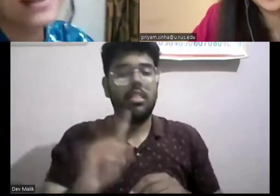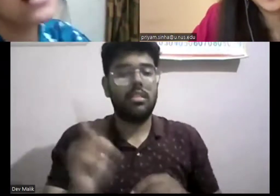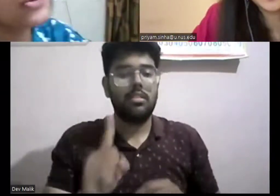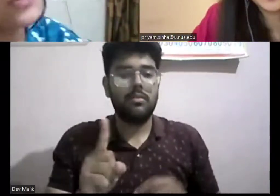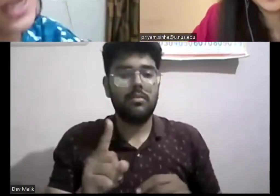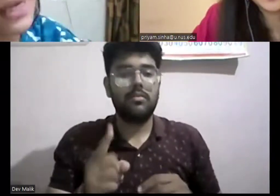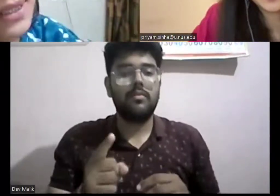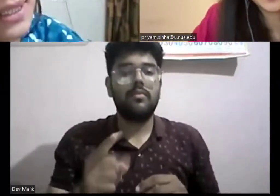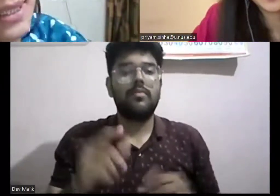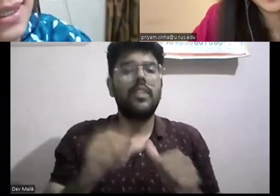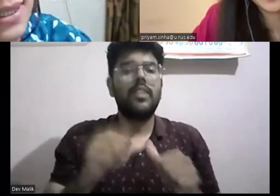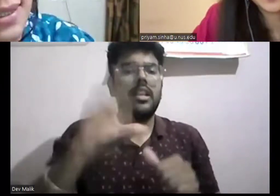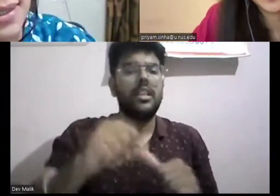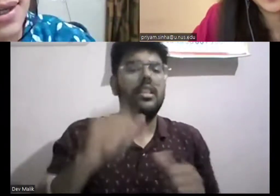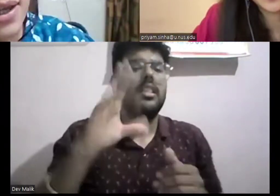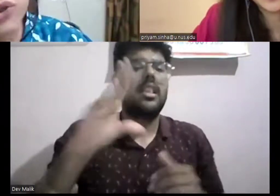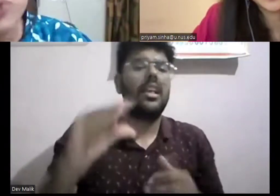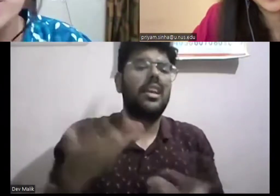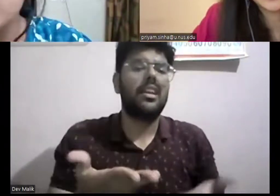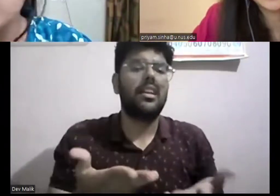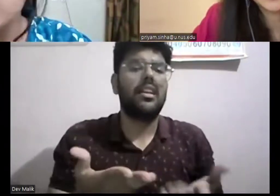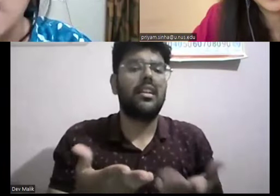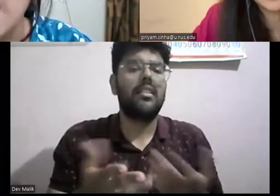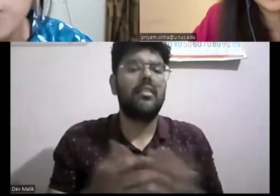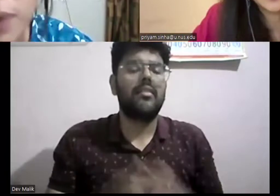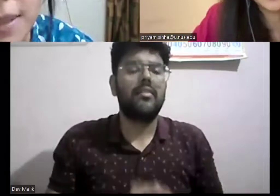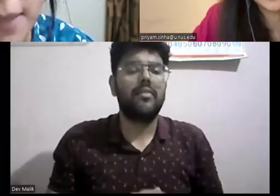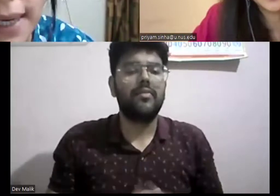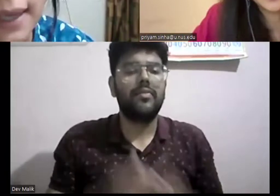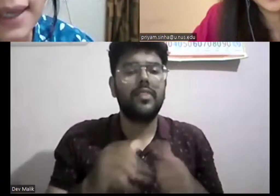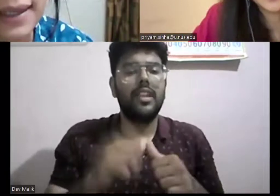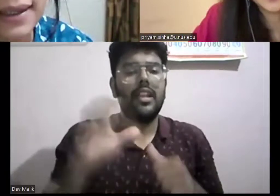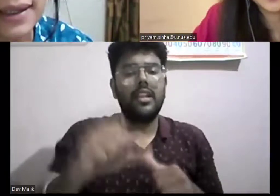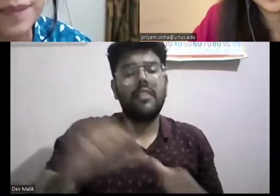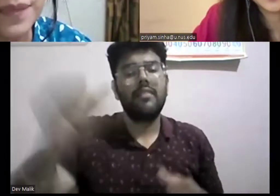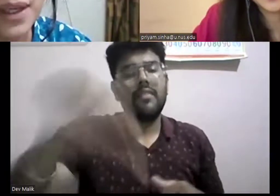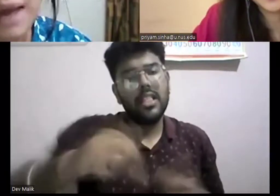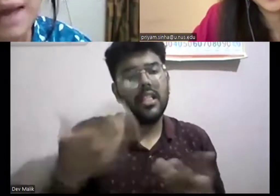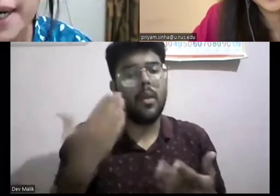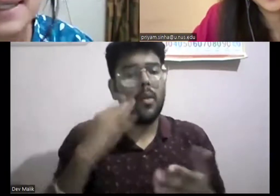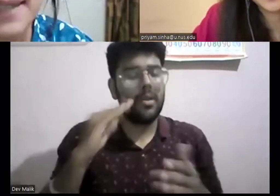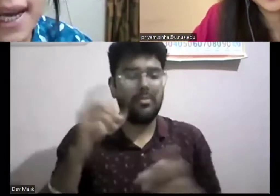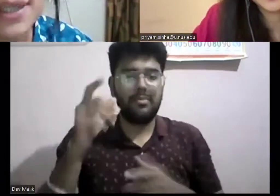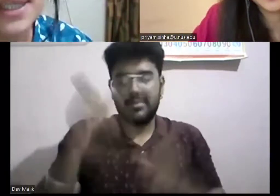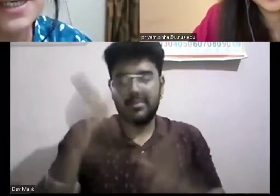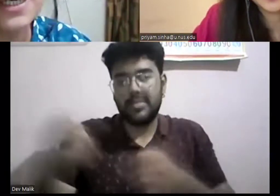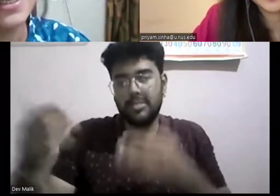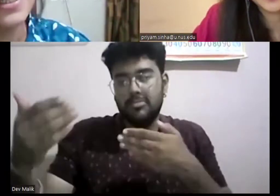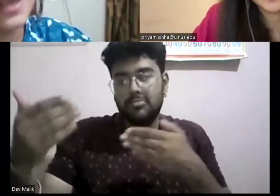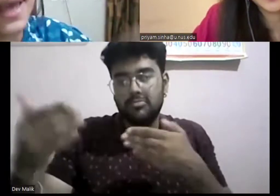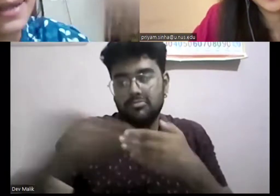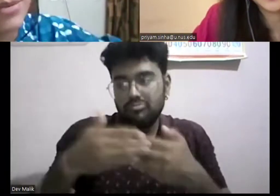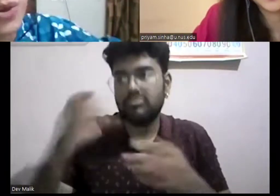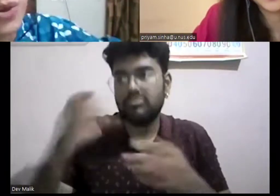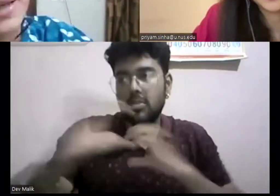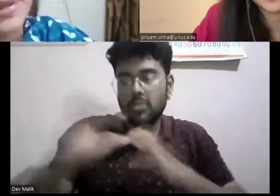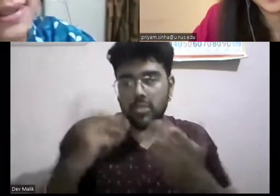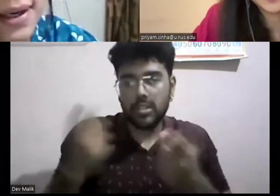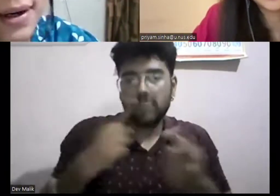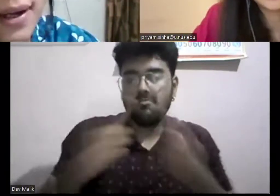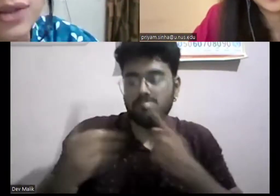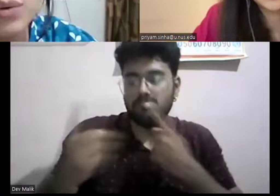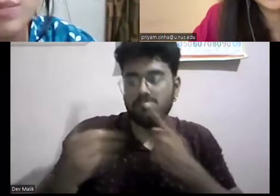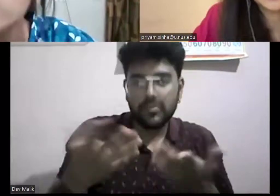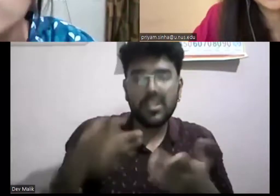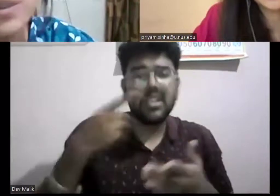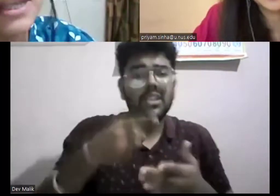of access or whatever the reason is. तो जब तक आप लोगों से मिलेंगे नहीं, आपका इंटरेक्शन ही नहीं है कि ऐसा भी कोई एग्जिस्ट